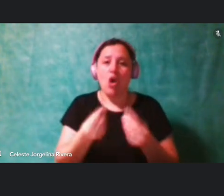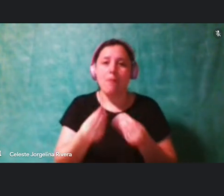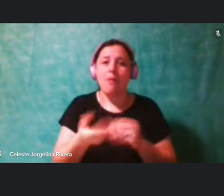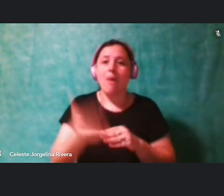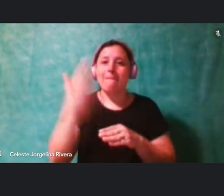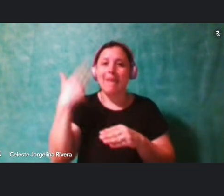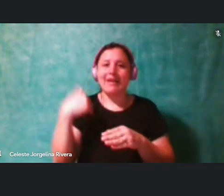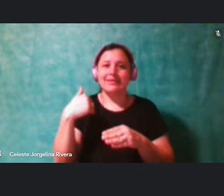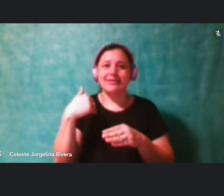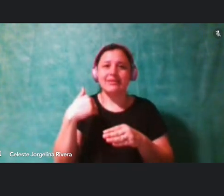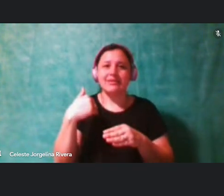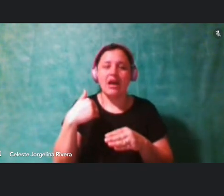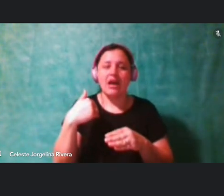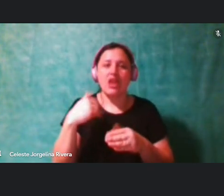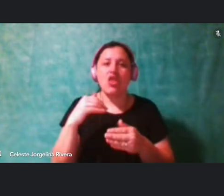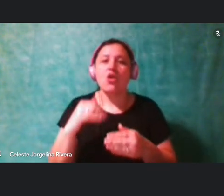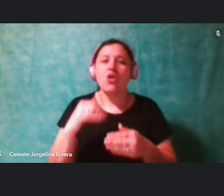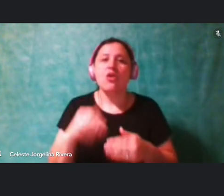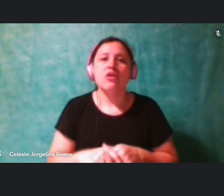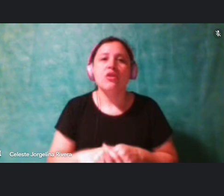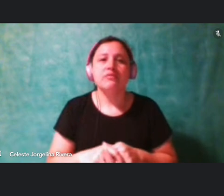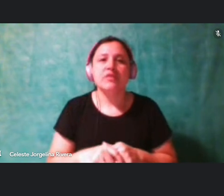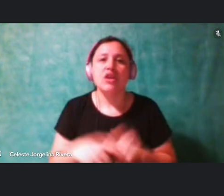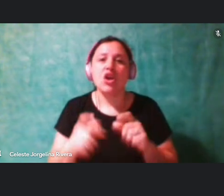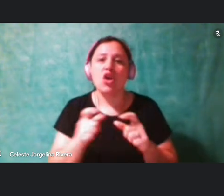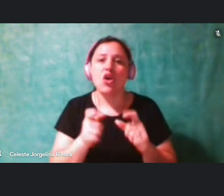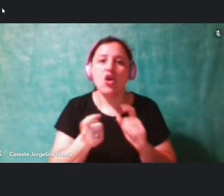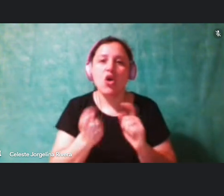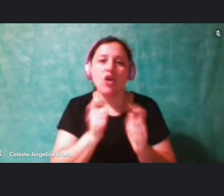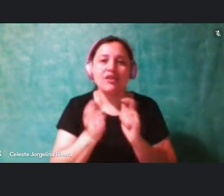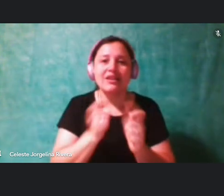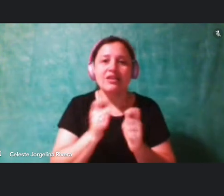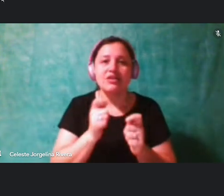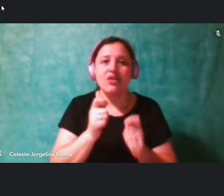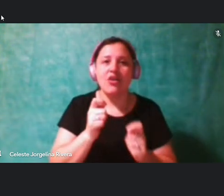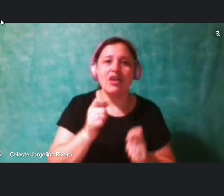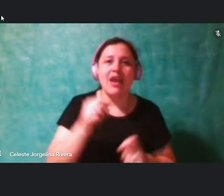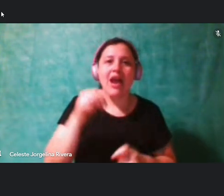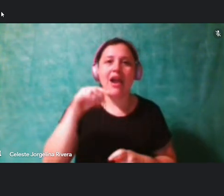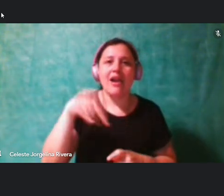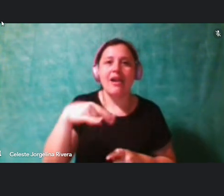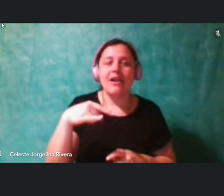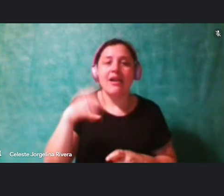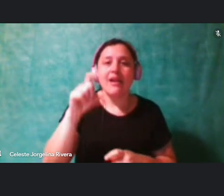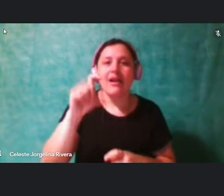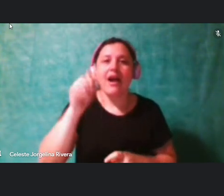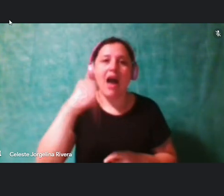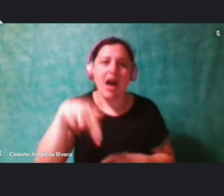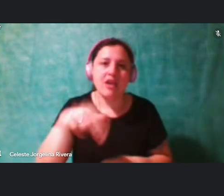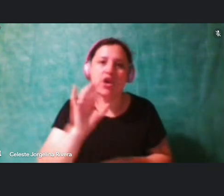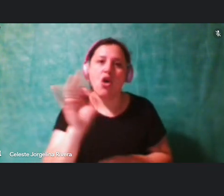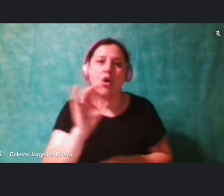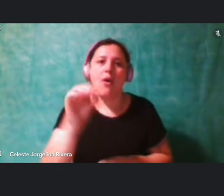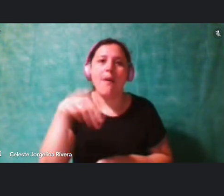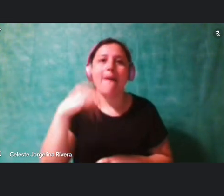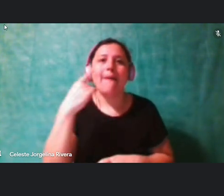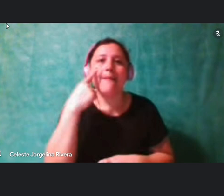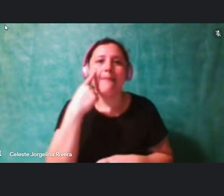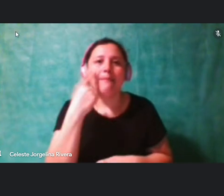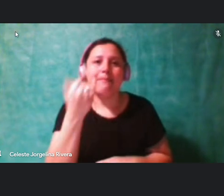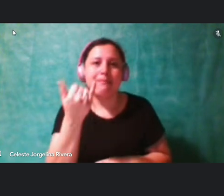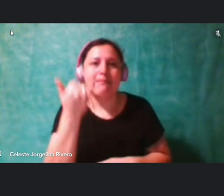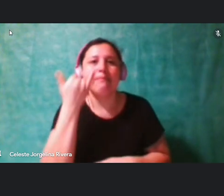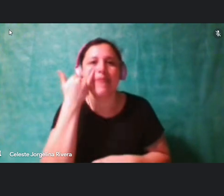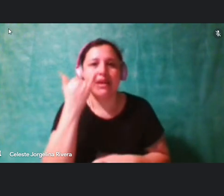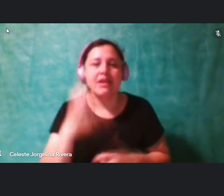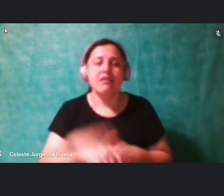y el pasado condicional might. Los que indican futuro will y este shall que yo no lo había puesto ahí